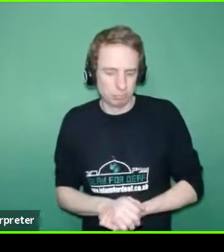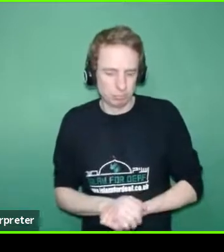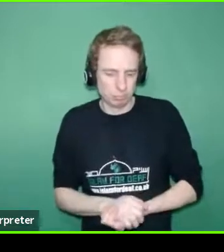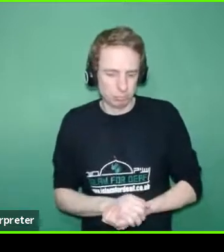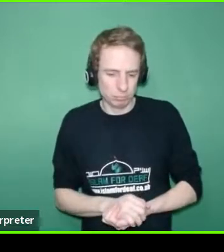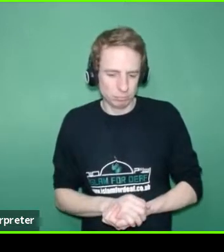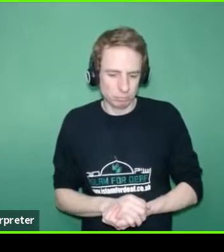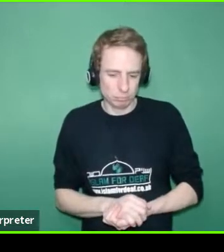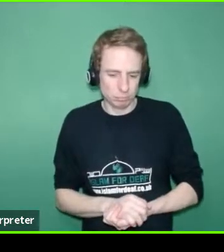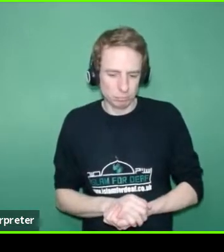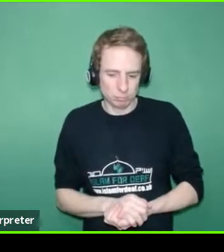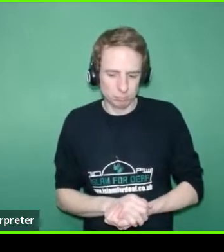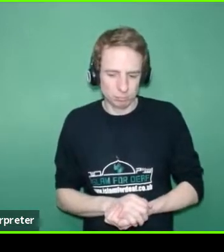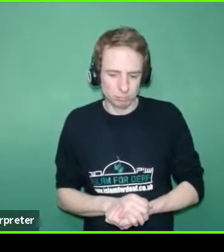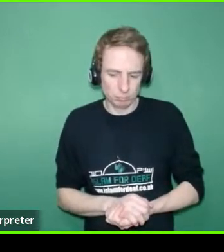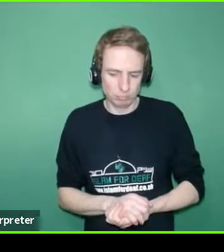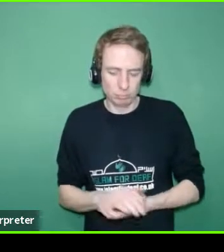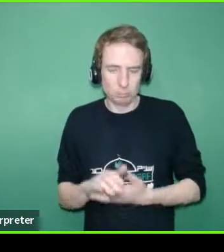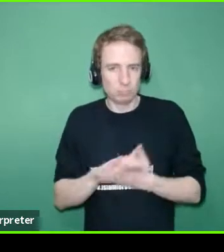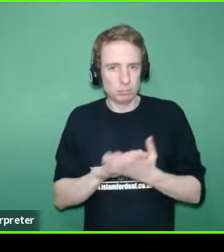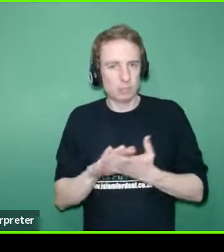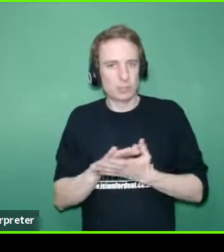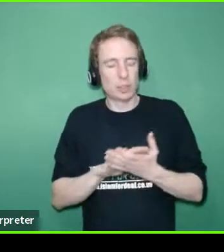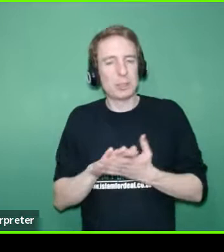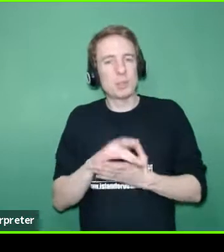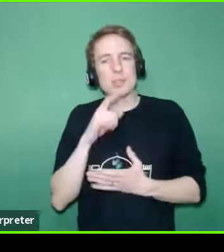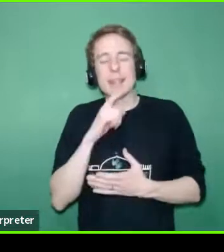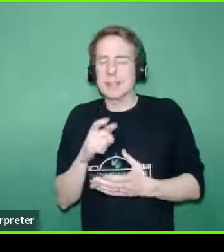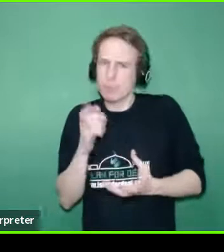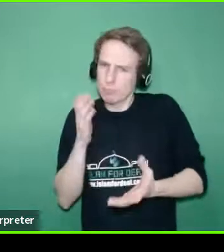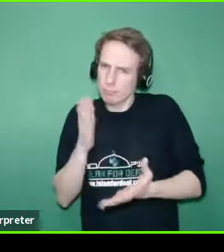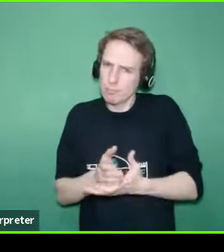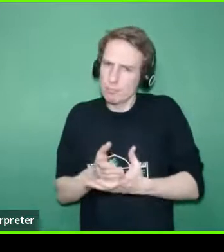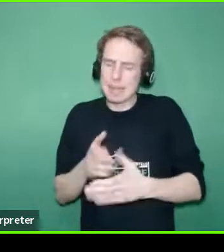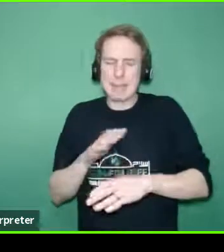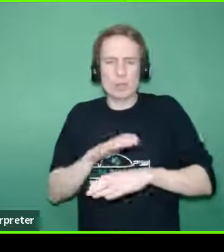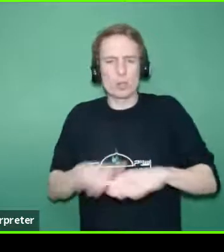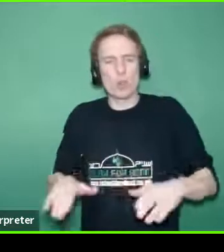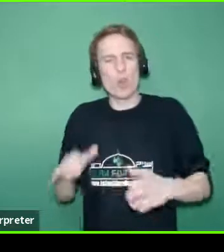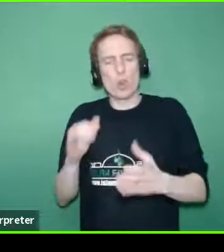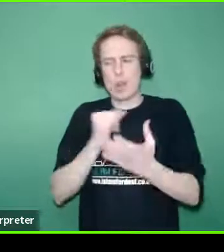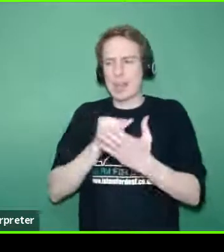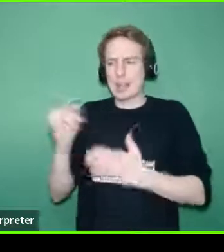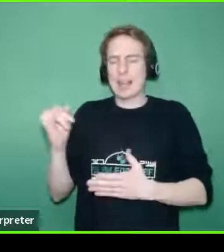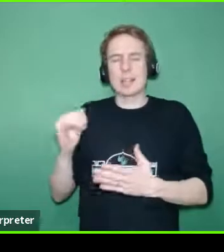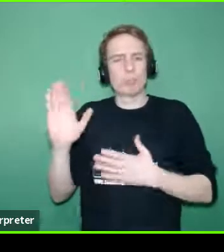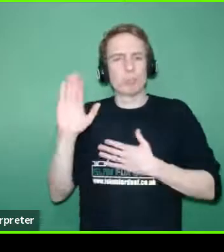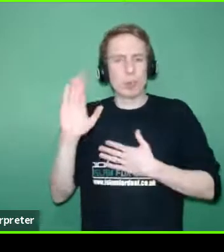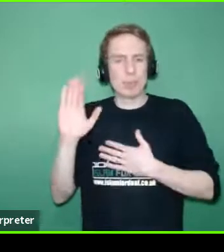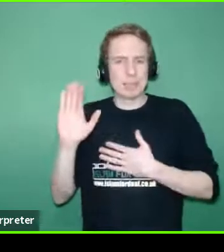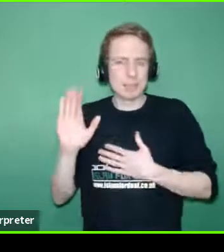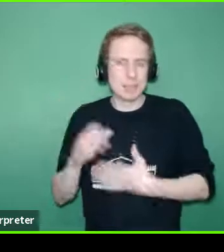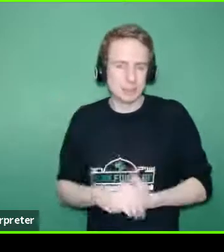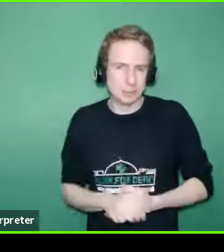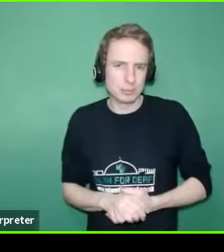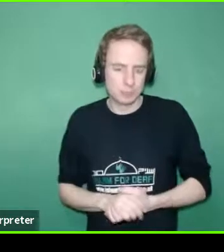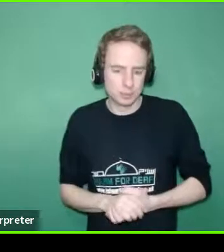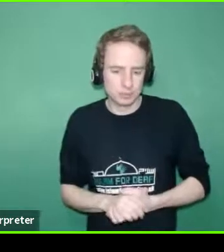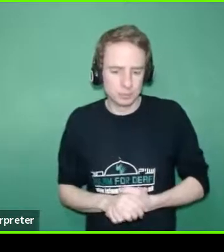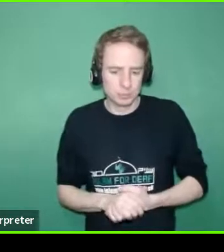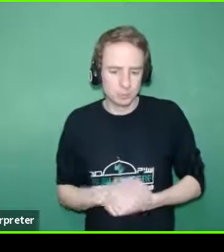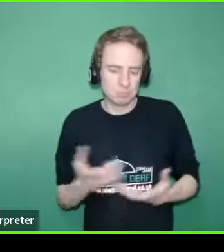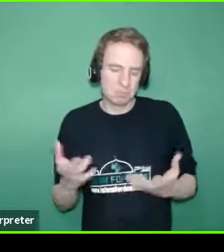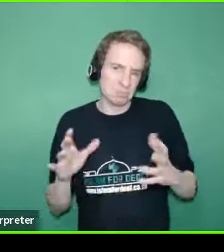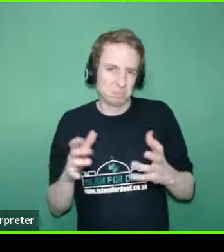الْمِيعَادِ, meaning indeed you do not go against that which you have promised, or the promise, something like